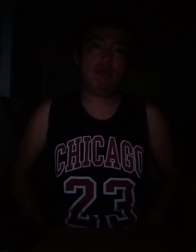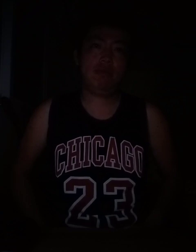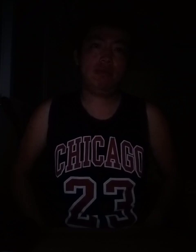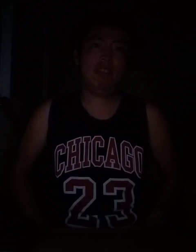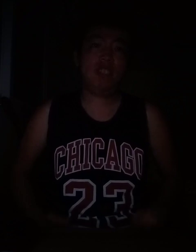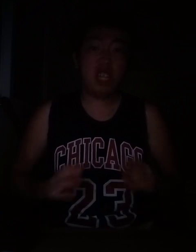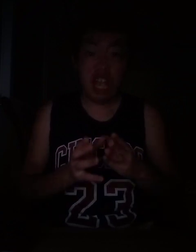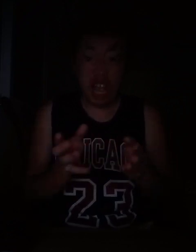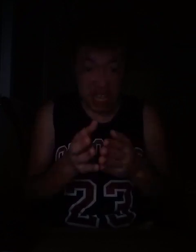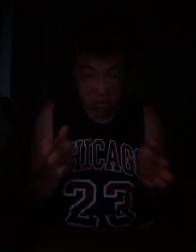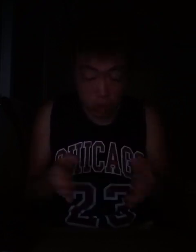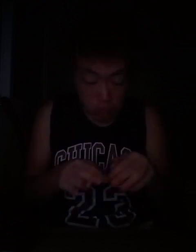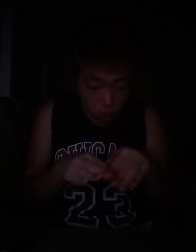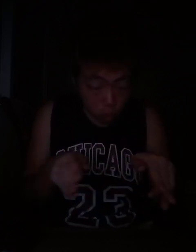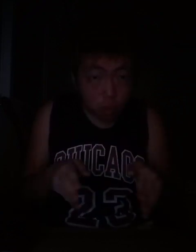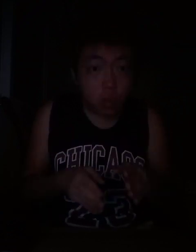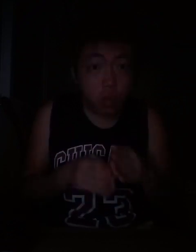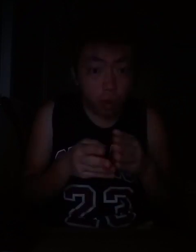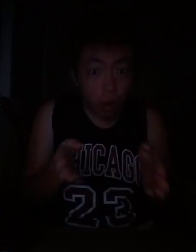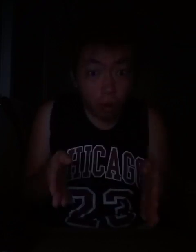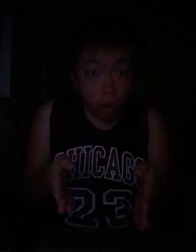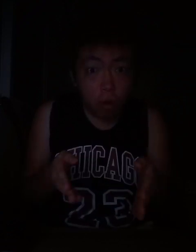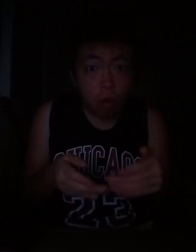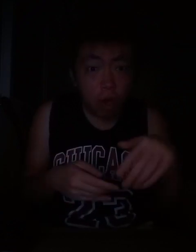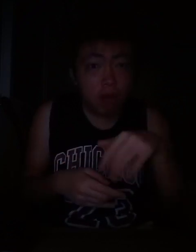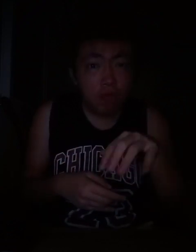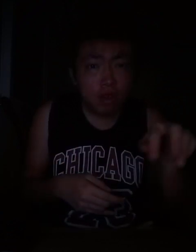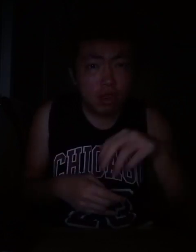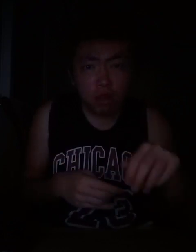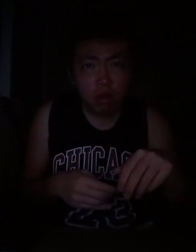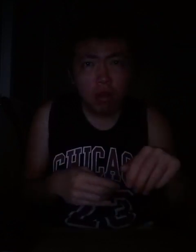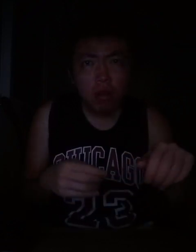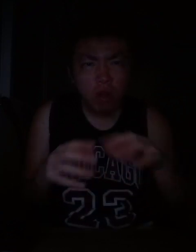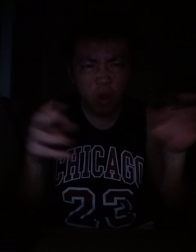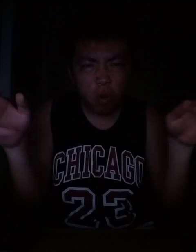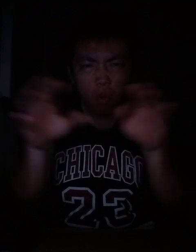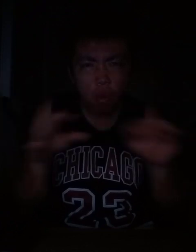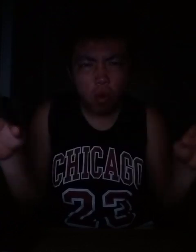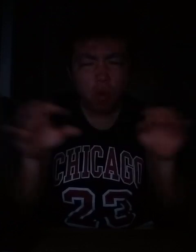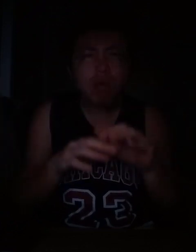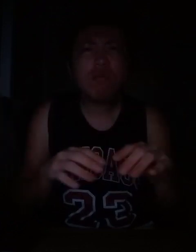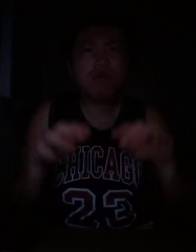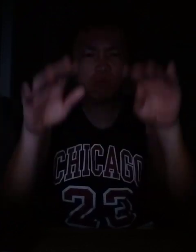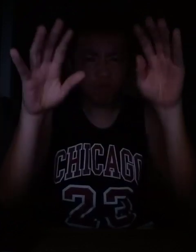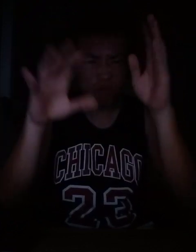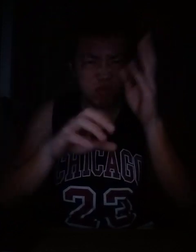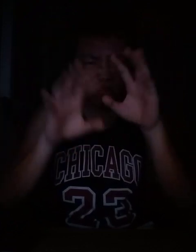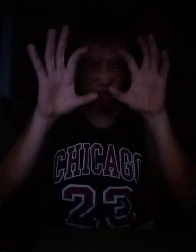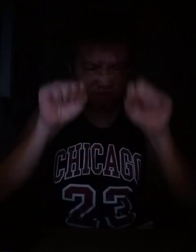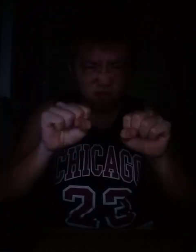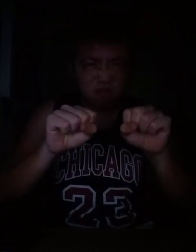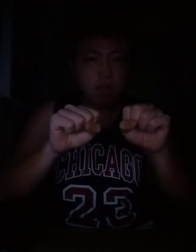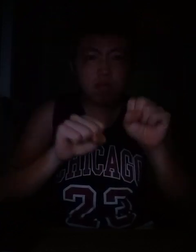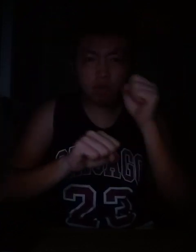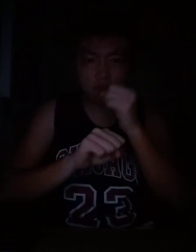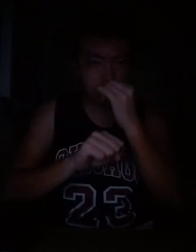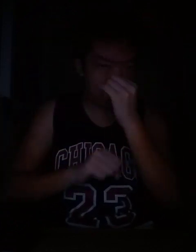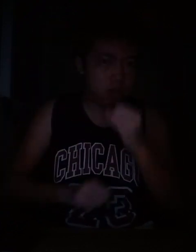서울 한남동 횡단보도 한가운데 SUV 차량이 형체를 알아보기 힘들 정도로 부서져 있습니다.